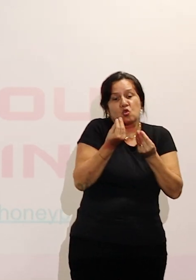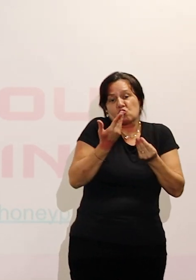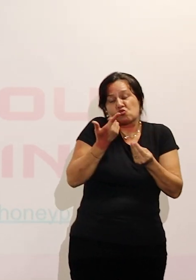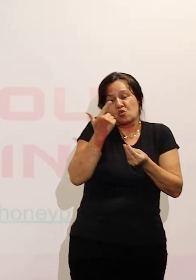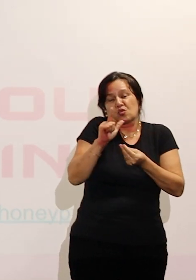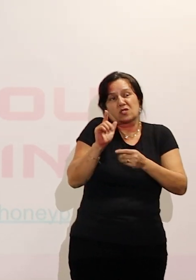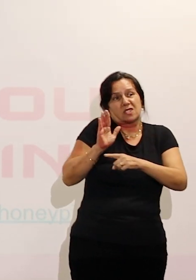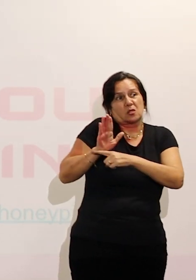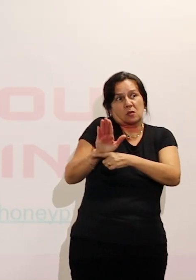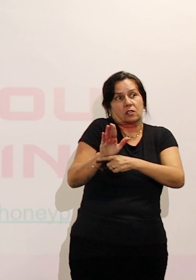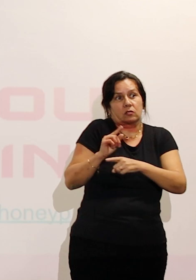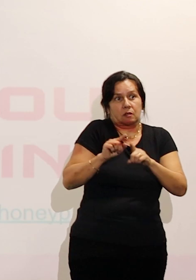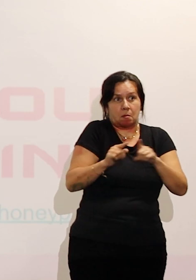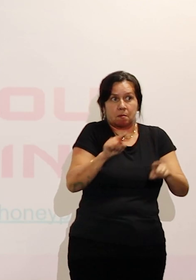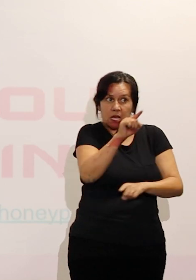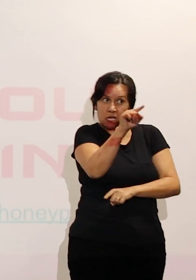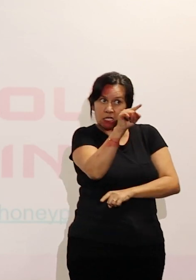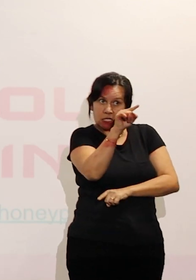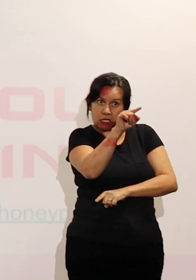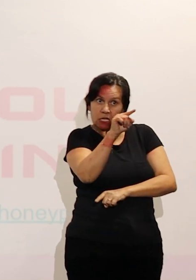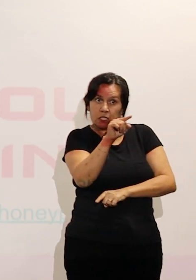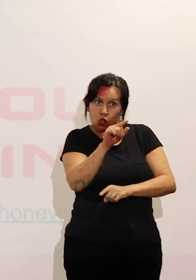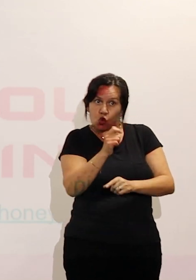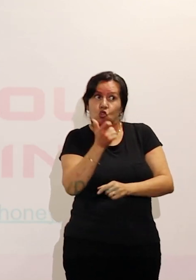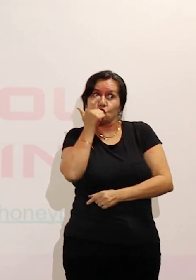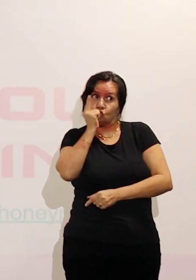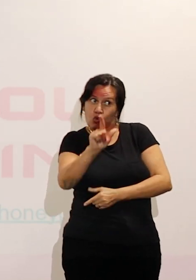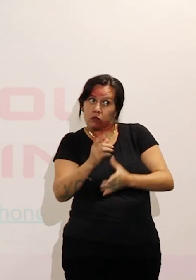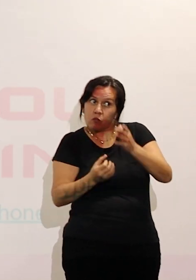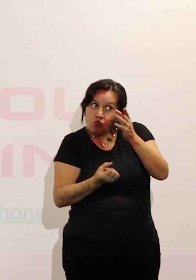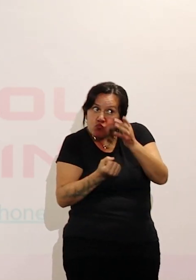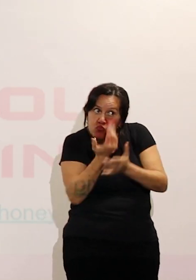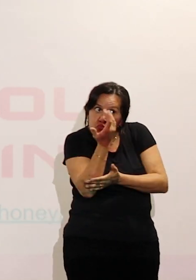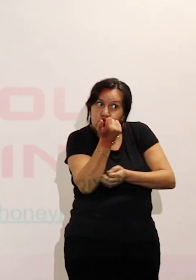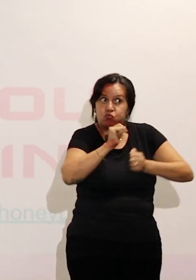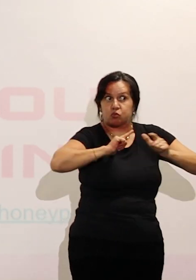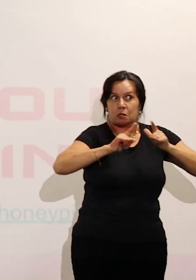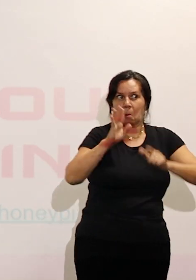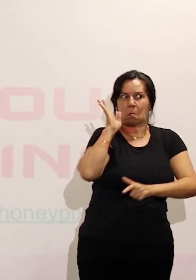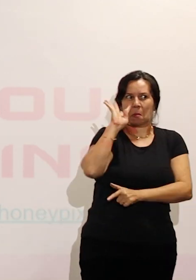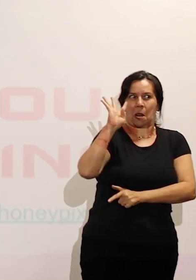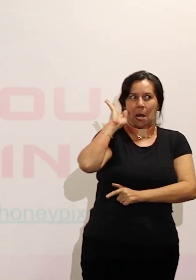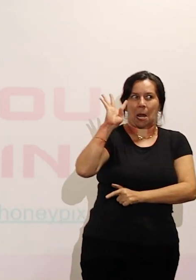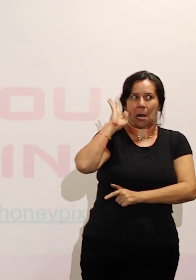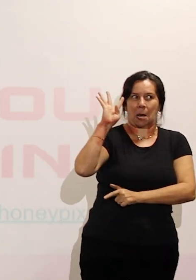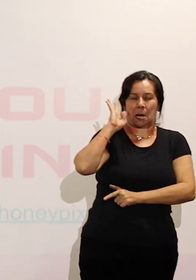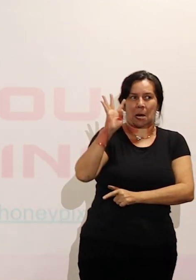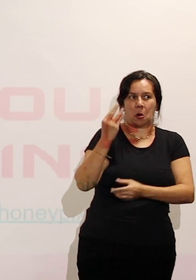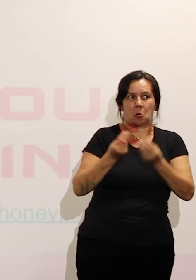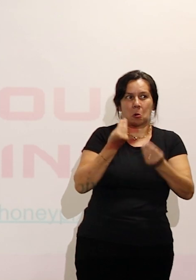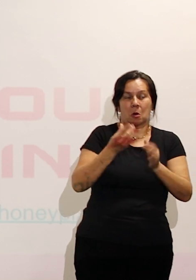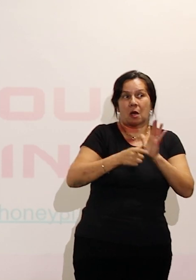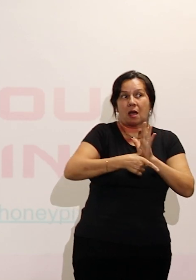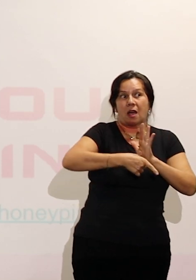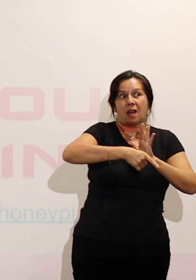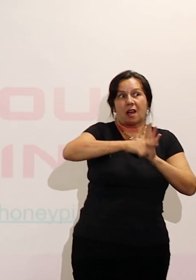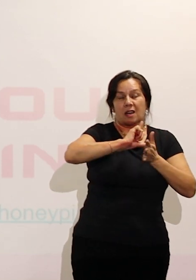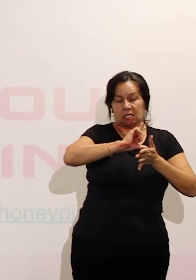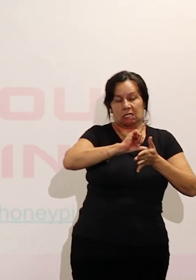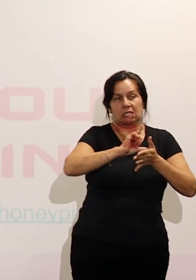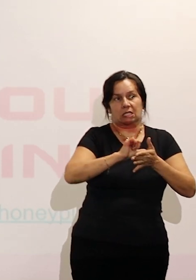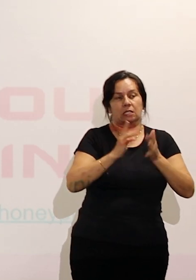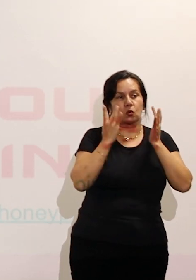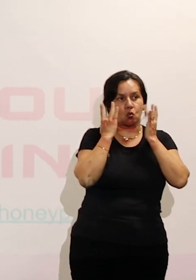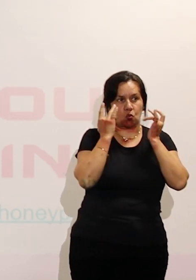muito. Mas eles conseguiram desenvolver um trabalho que está ficando muito legal sem passar pela etapa da concept